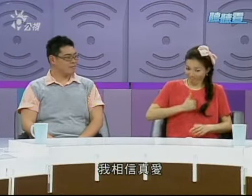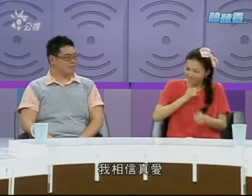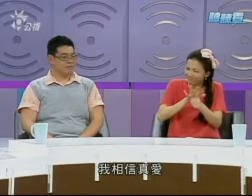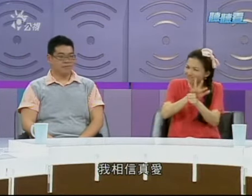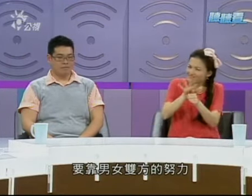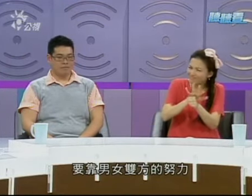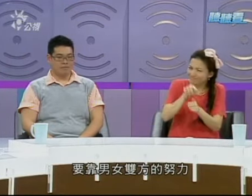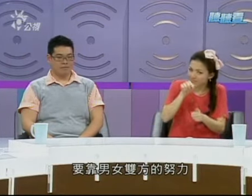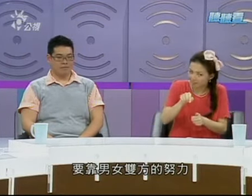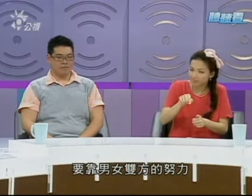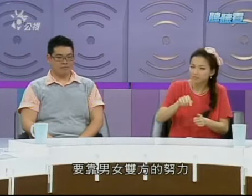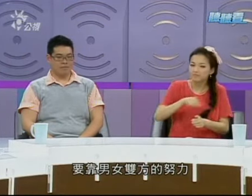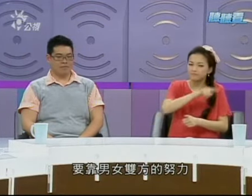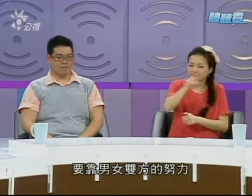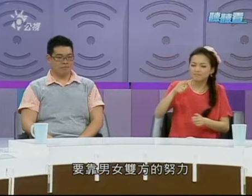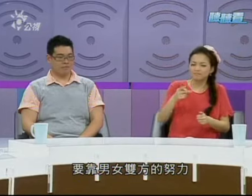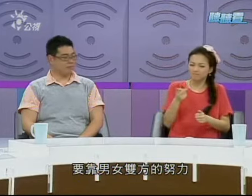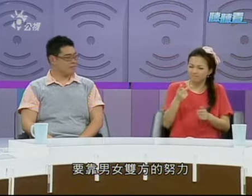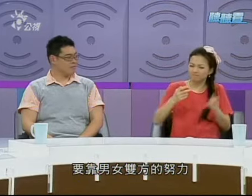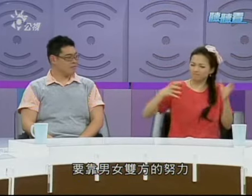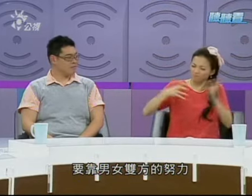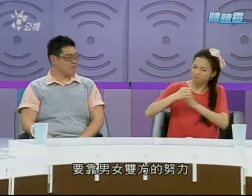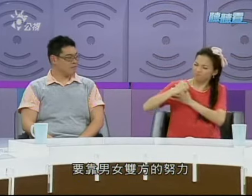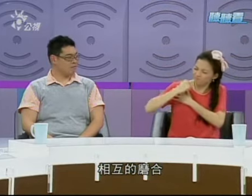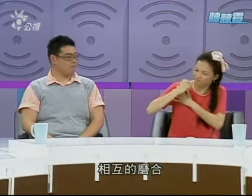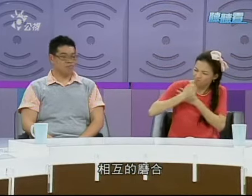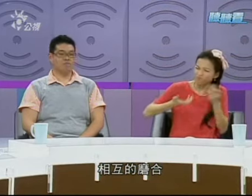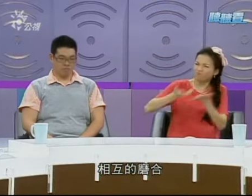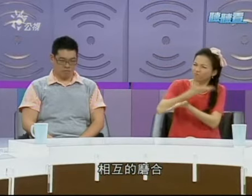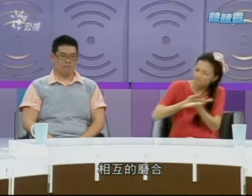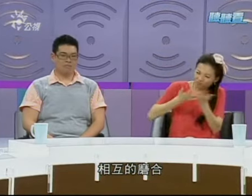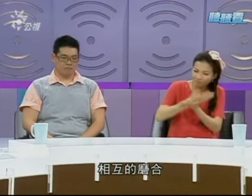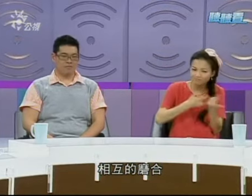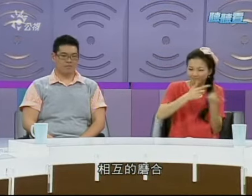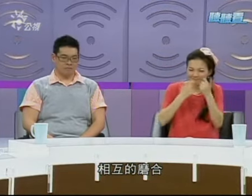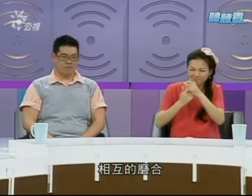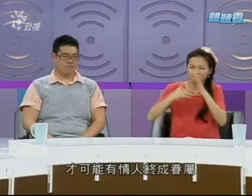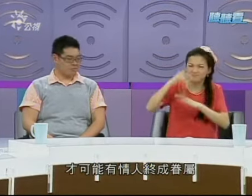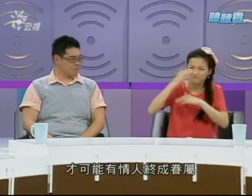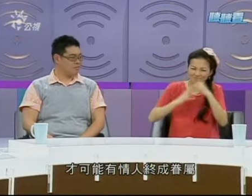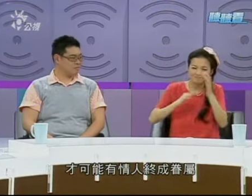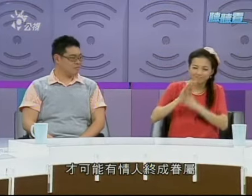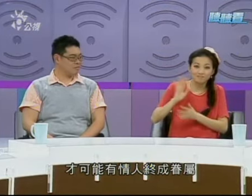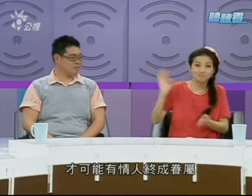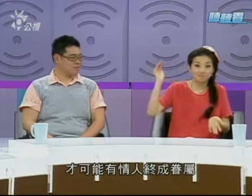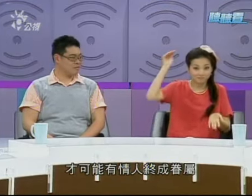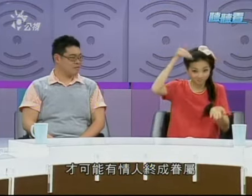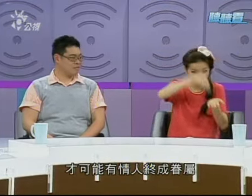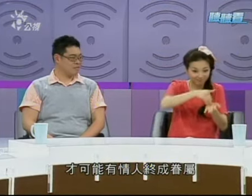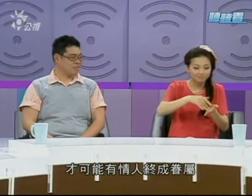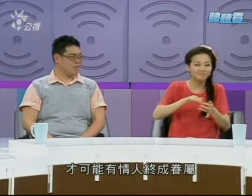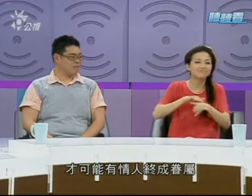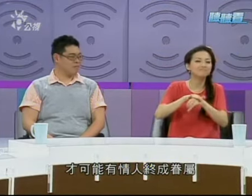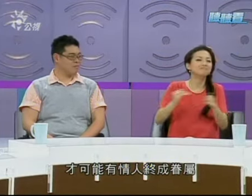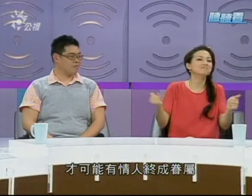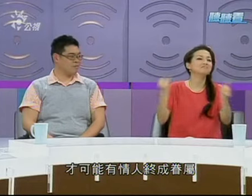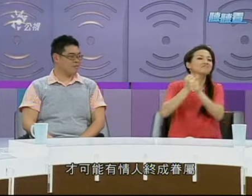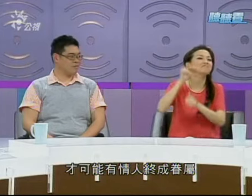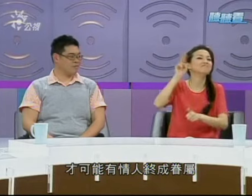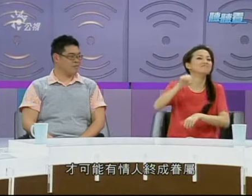爱要靠男女双方的努力相互的磨合才可能有情人终成眷属